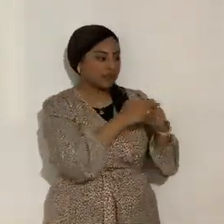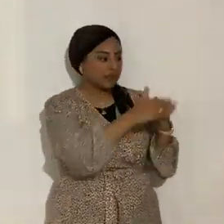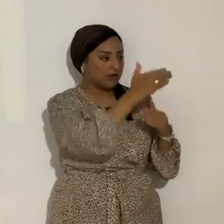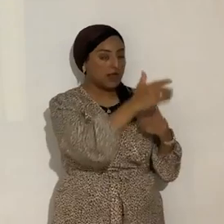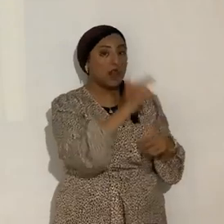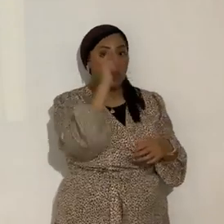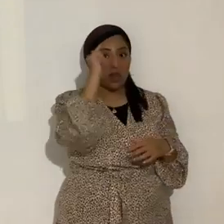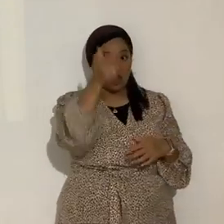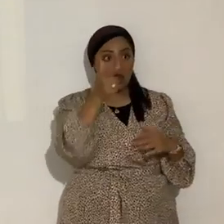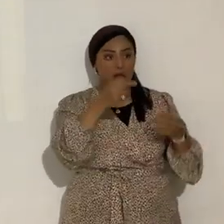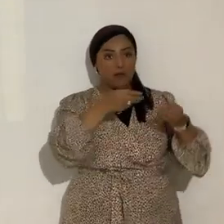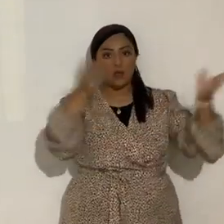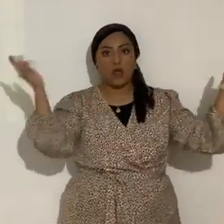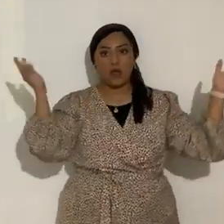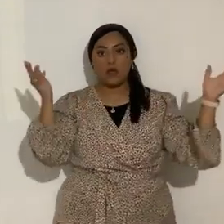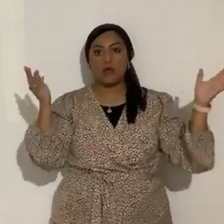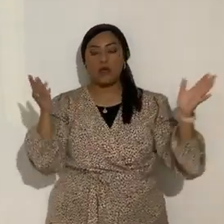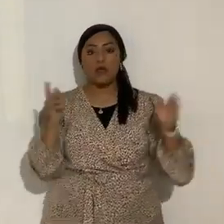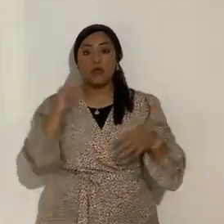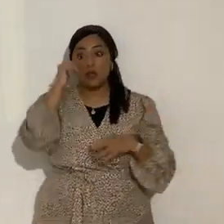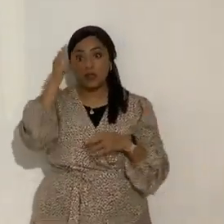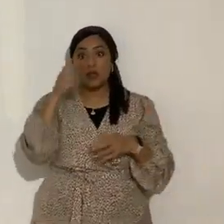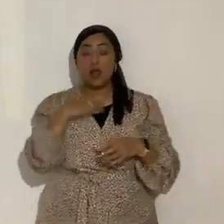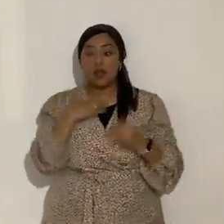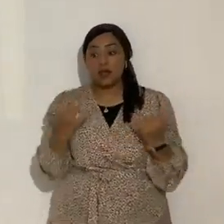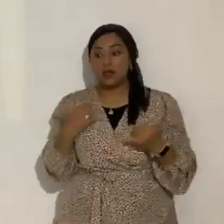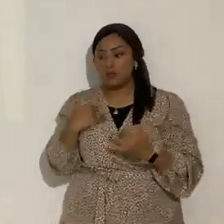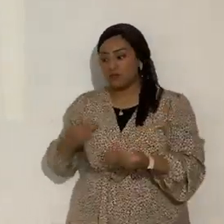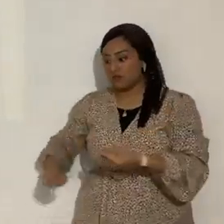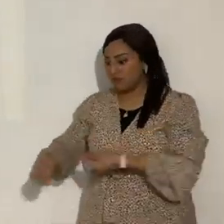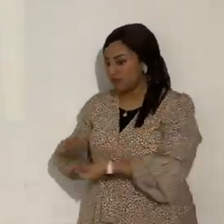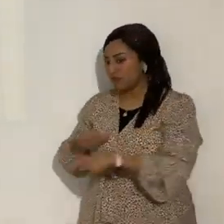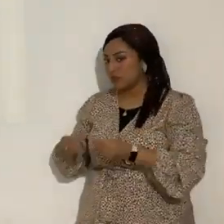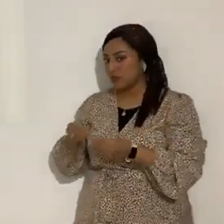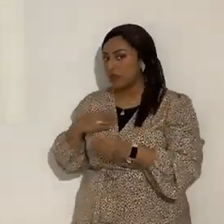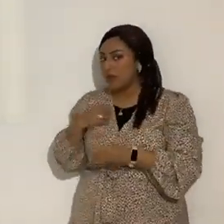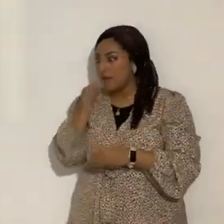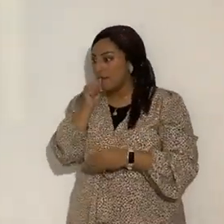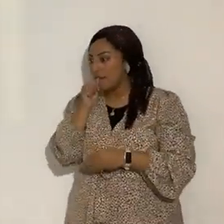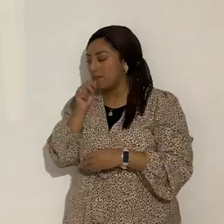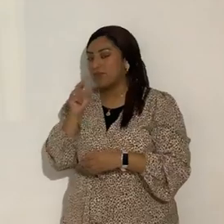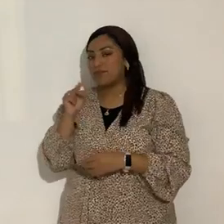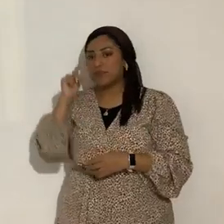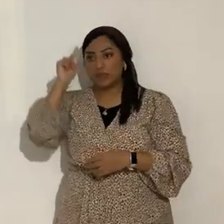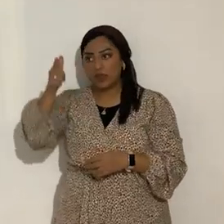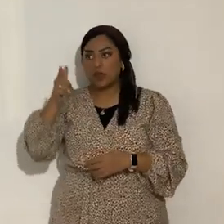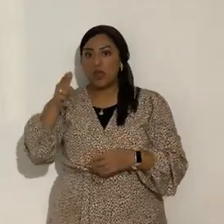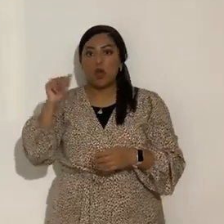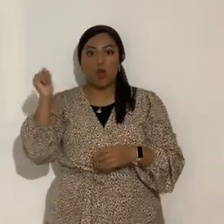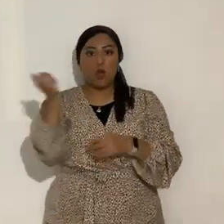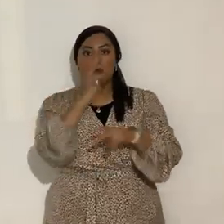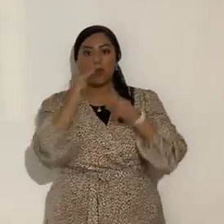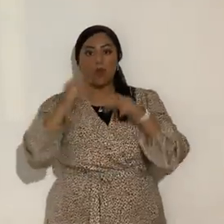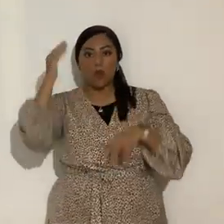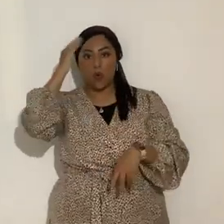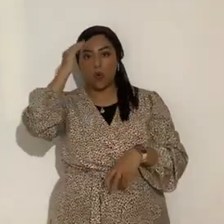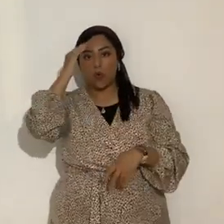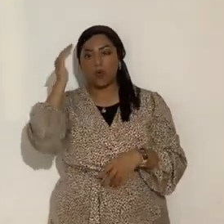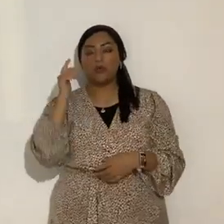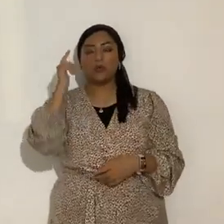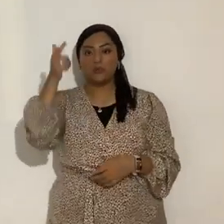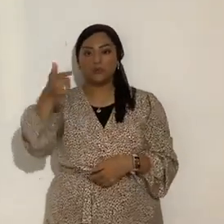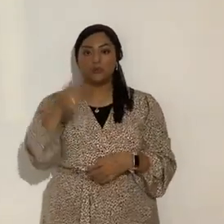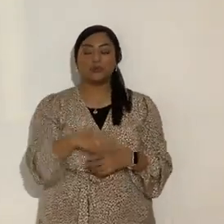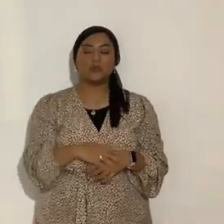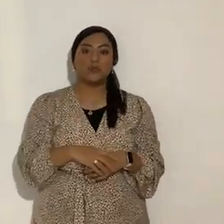sabrá. He hecho este fraude, todo es destapado, todo. Ahora, escuchen muy